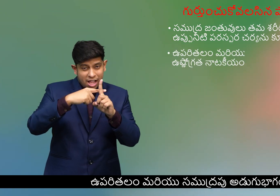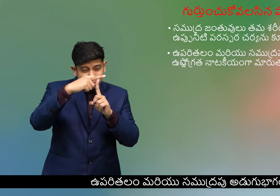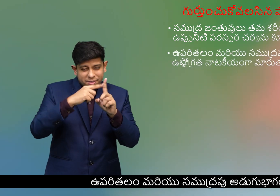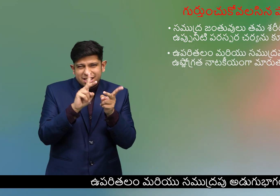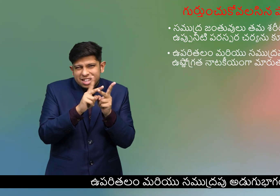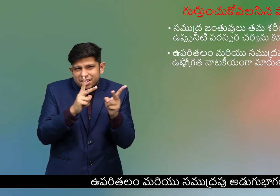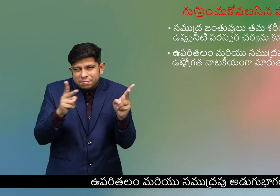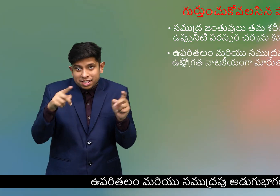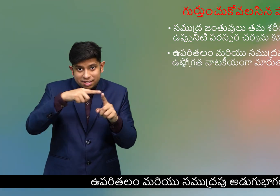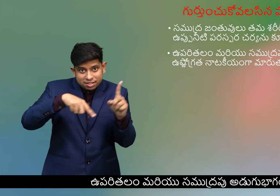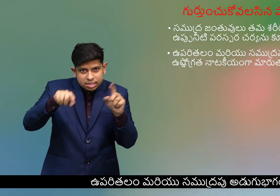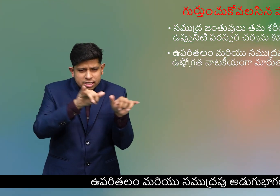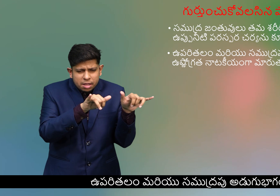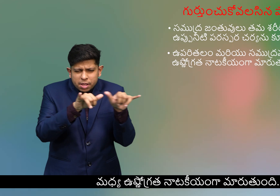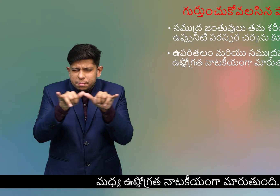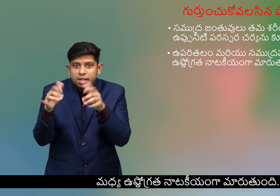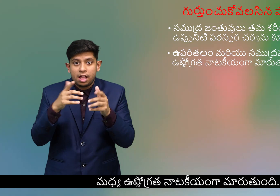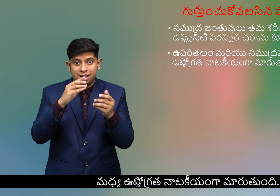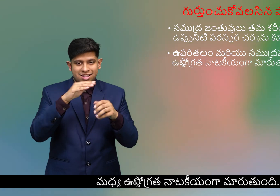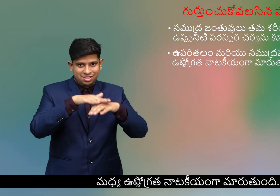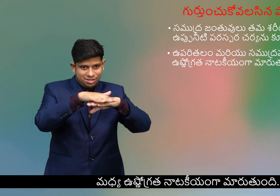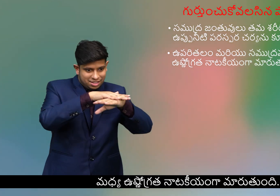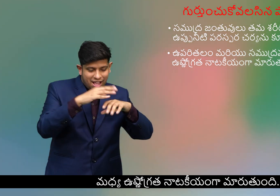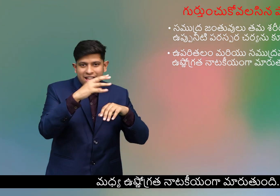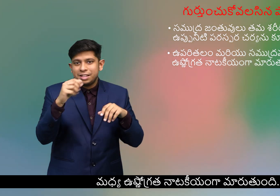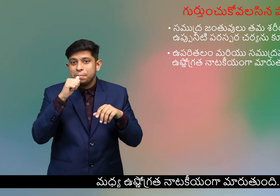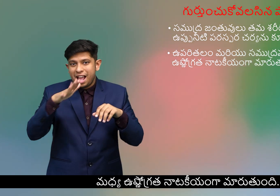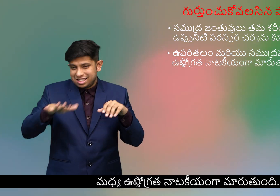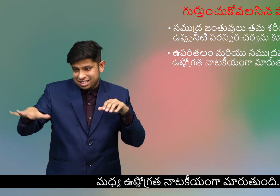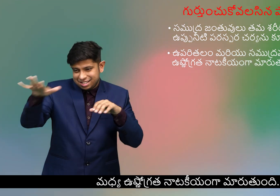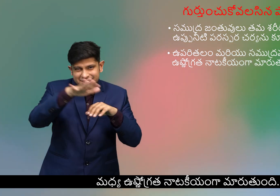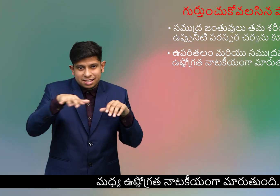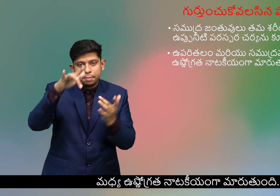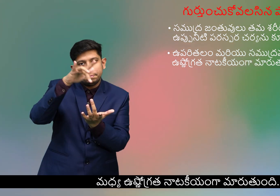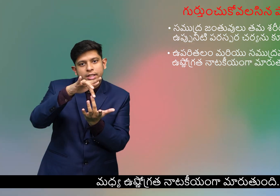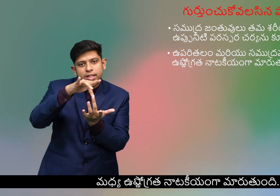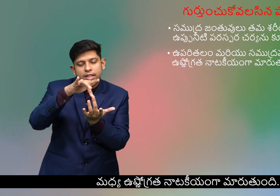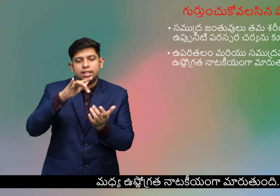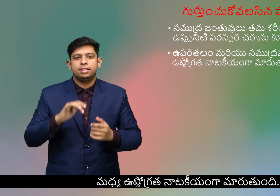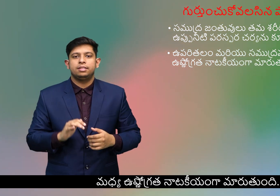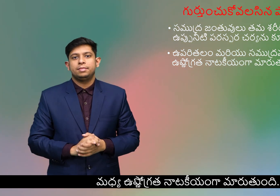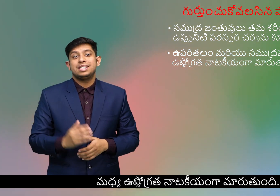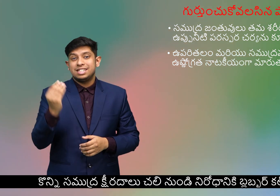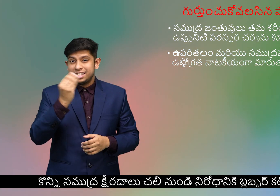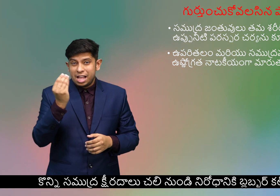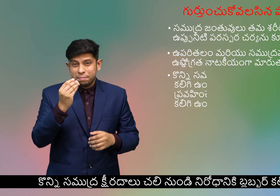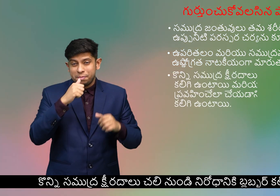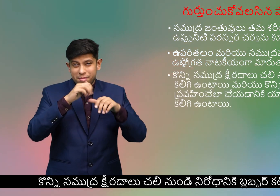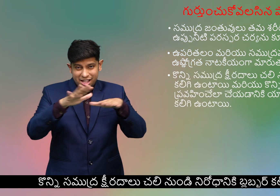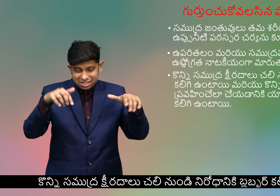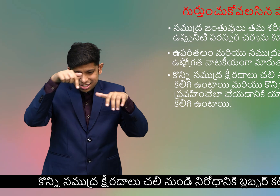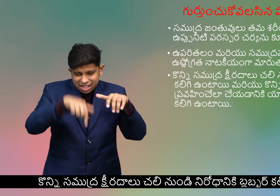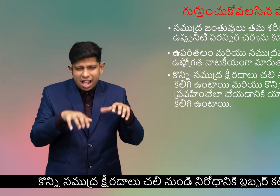ఉపరితలం మరియు సముద్రపు అడుగుభాగం మధ్య ఉష్ణోగ్రత నాటకీయంగా మారుతుంది. కొన్ని